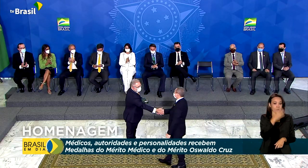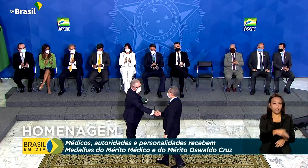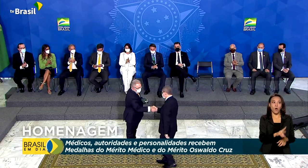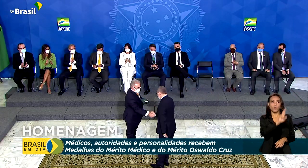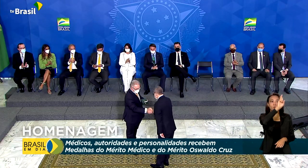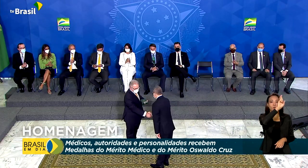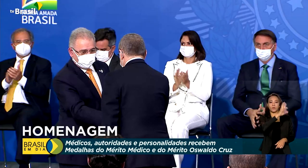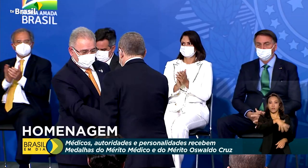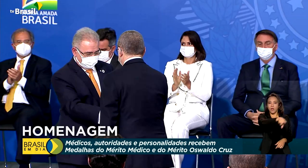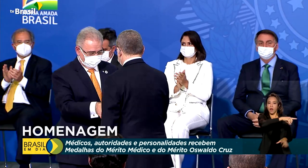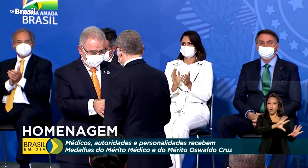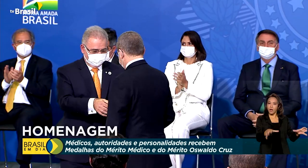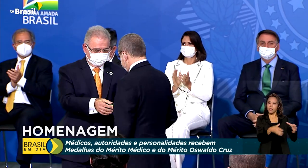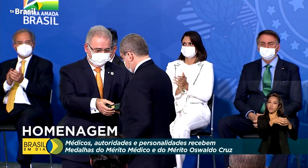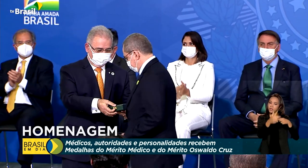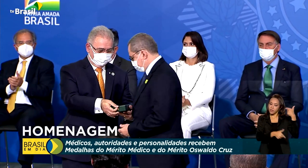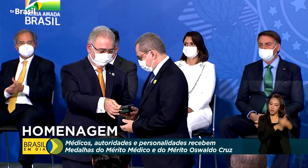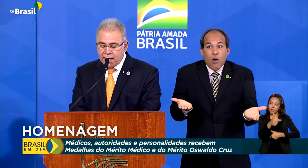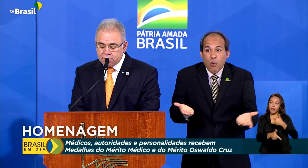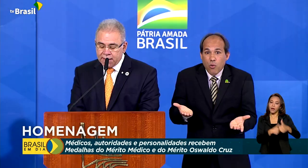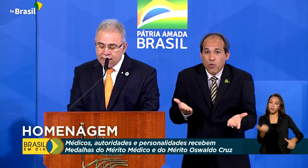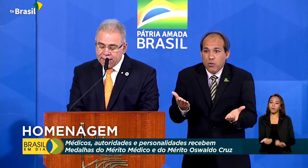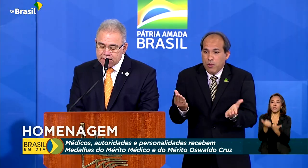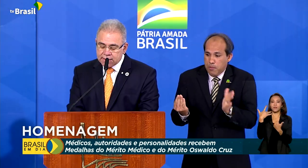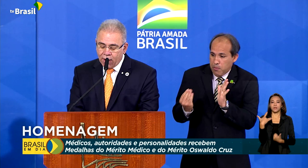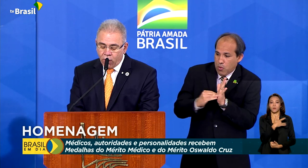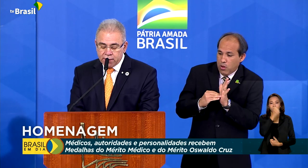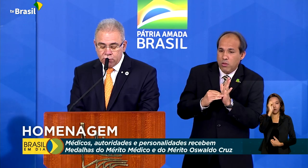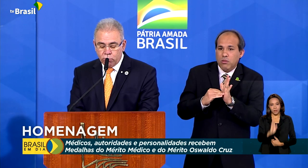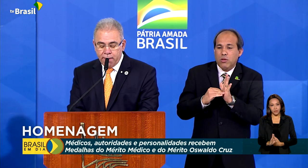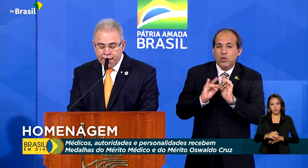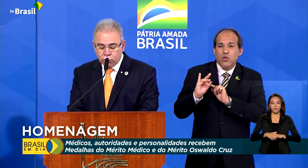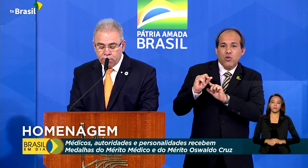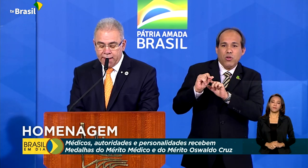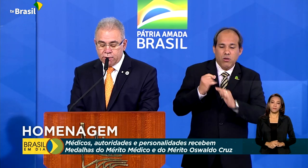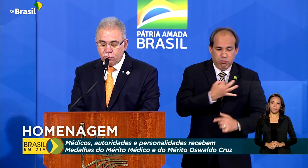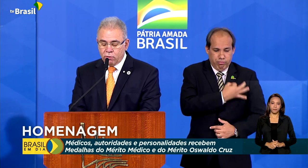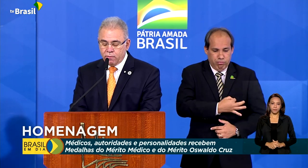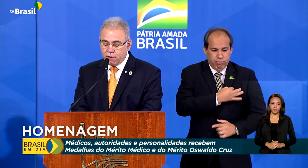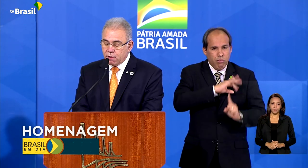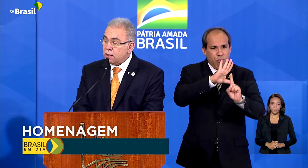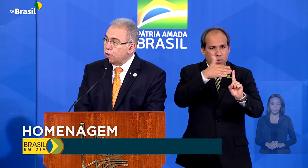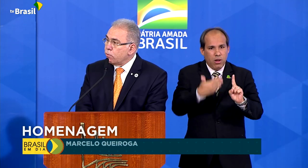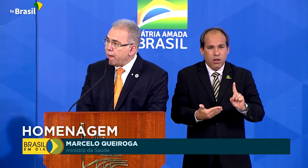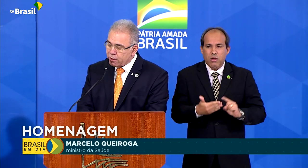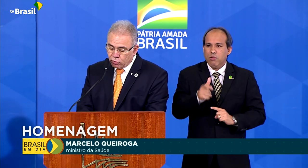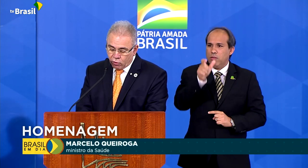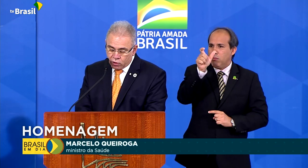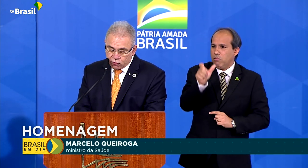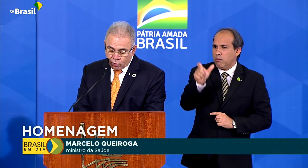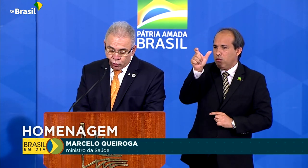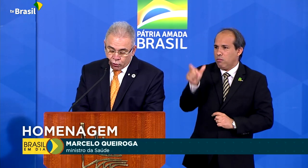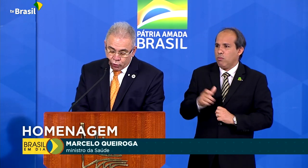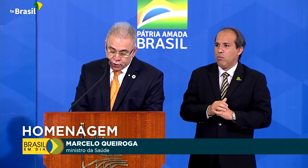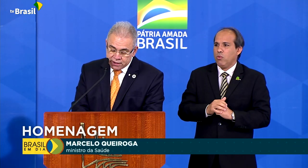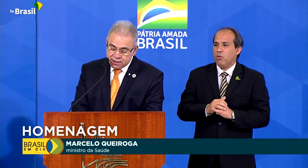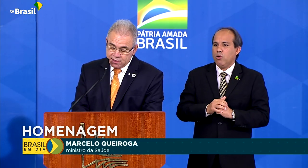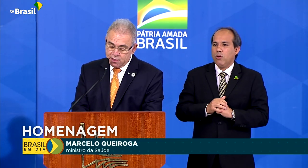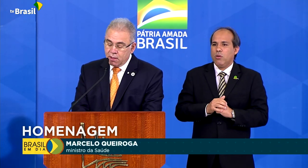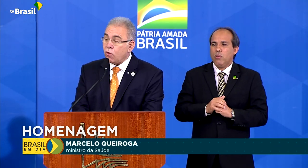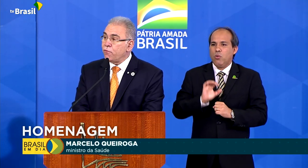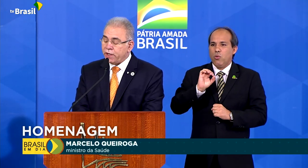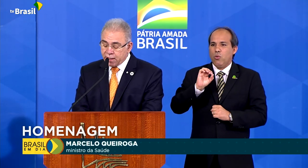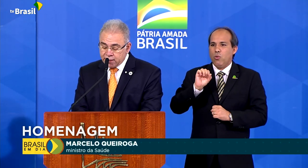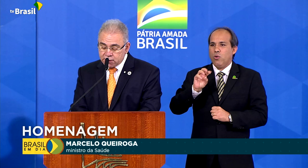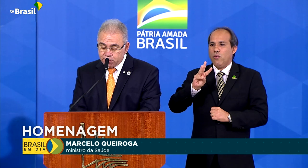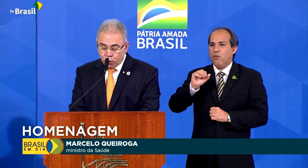que trabalham em prol da saúde no Brasil as medalhas da Ordem do mérito médico e do mérito Oswaldo